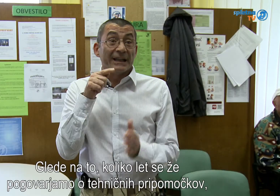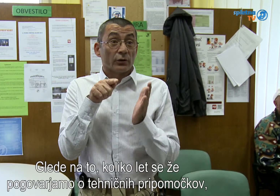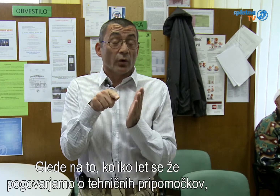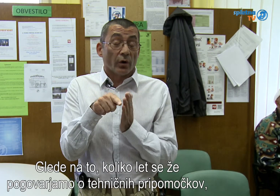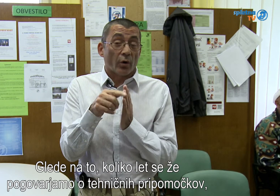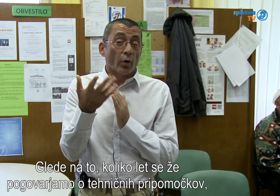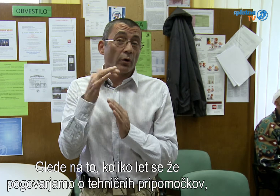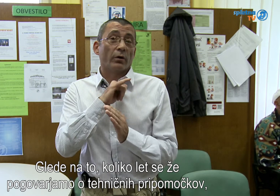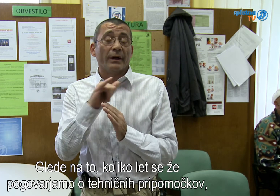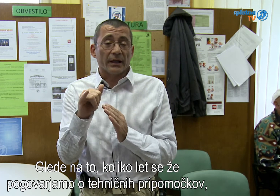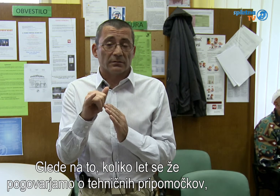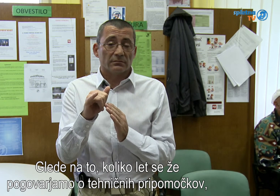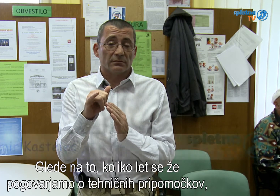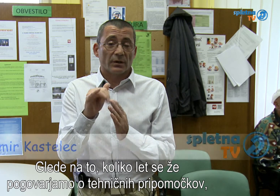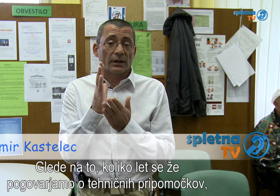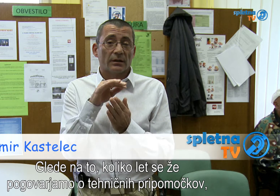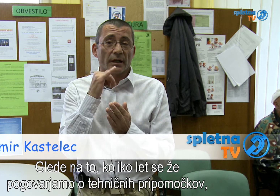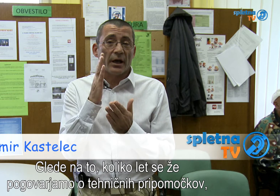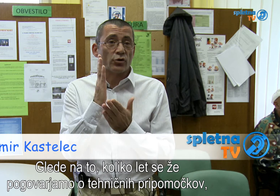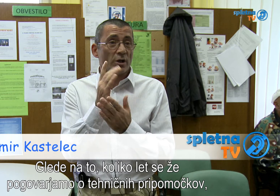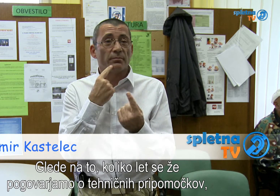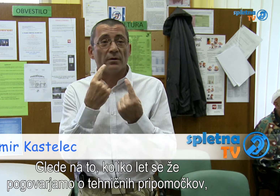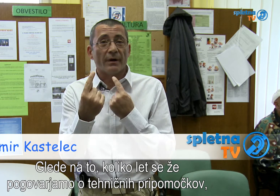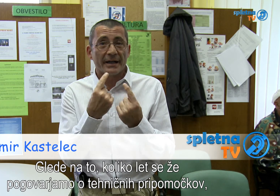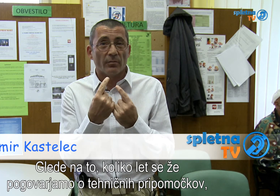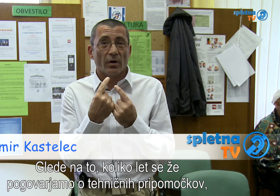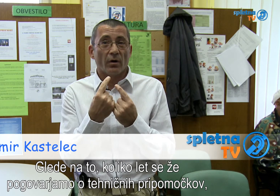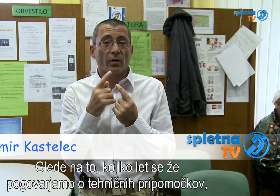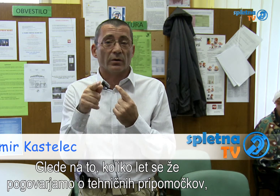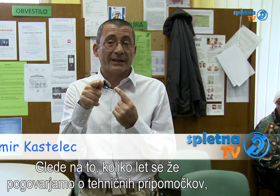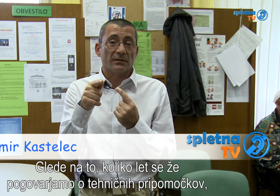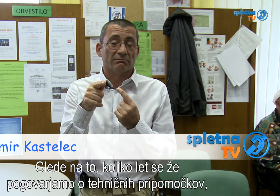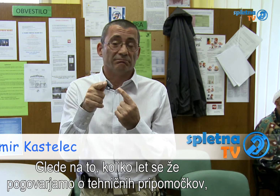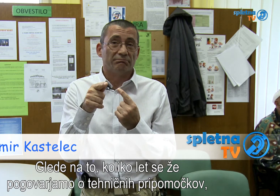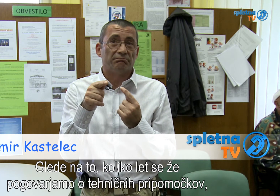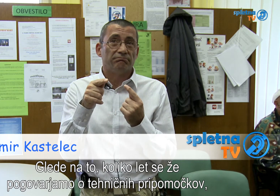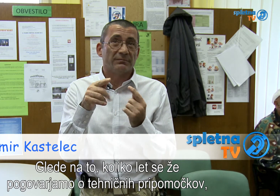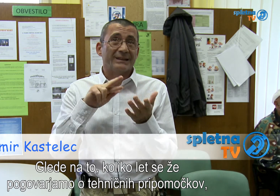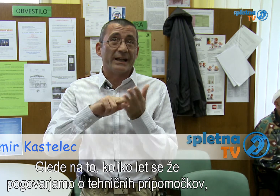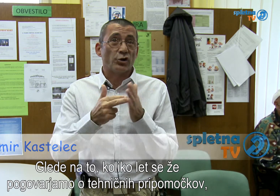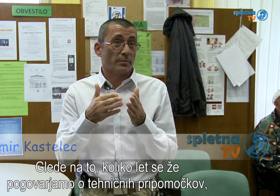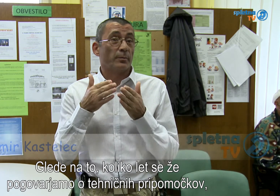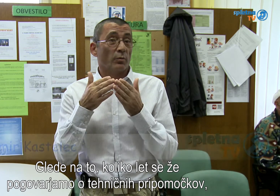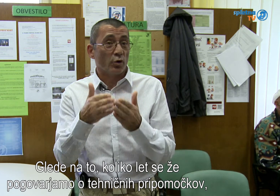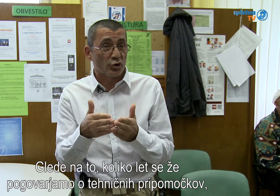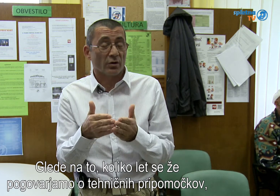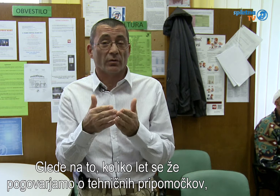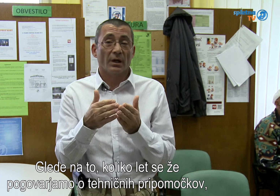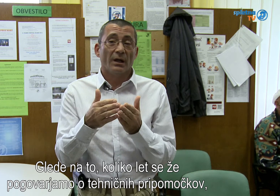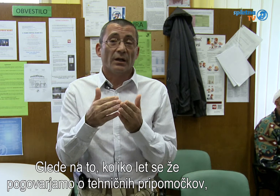to, koliko let se že pogovarjamo o tem tehničnem pripomočku in